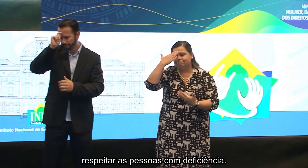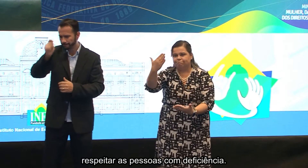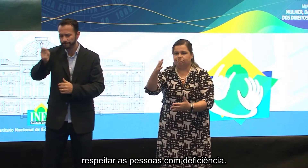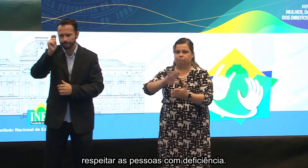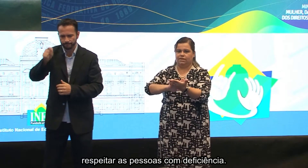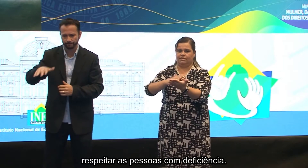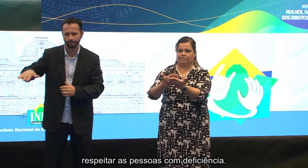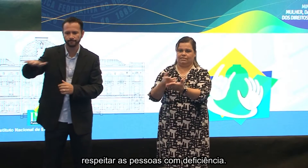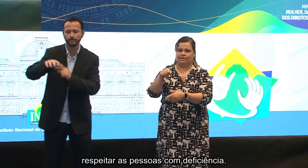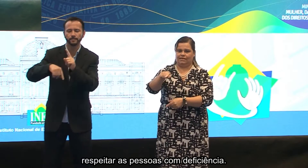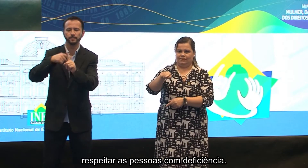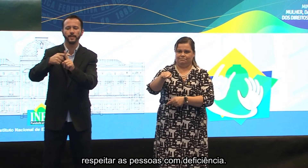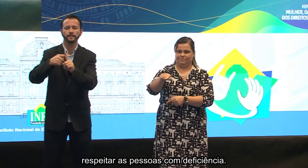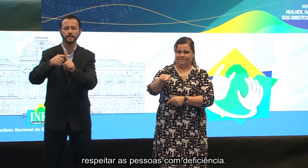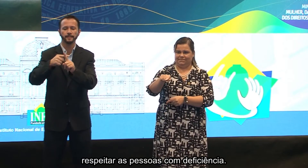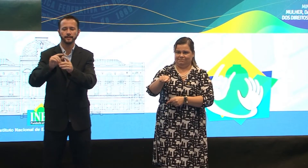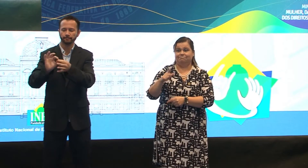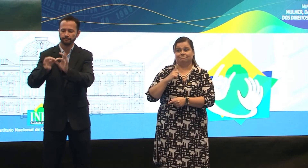as pessoas com deficiência.